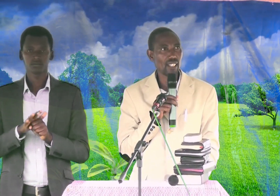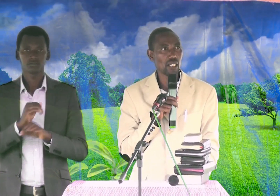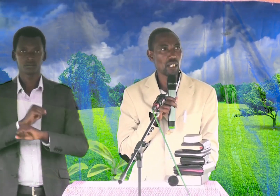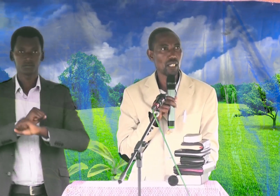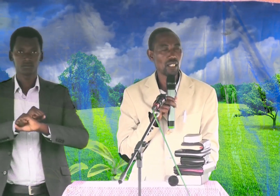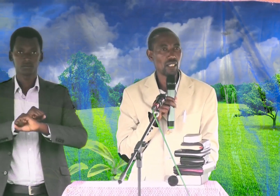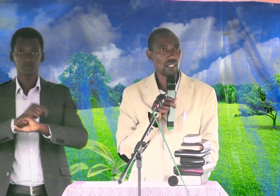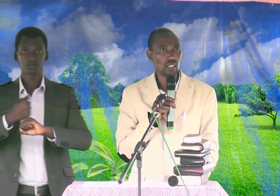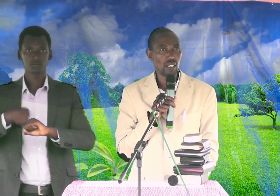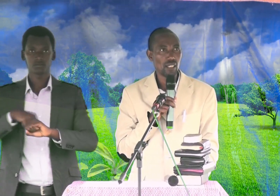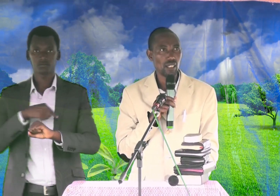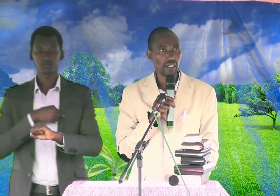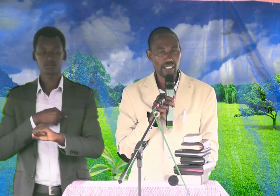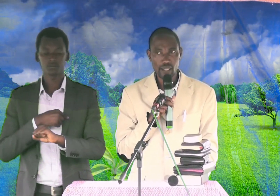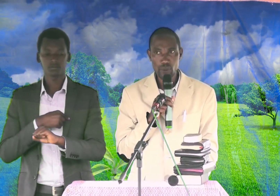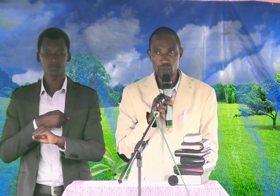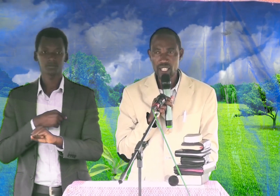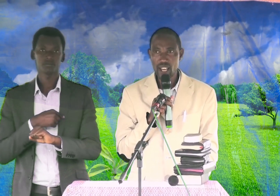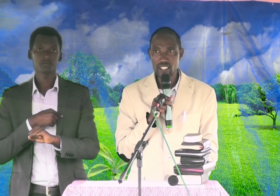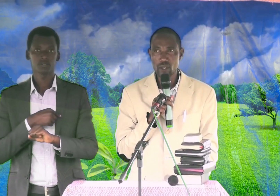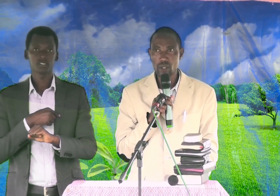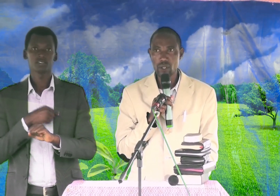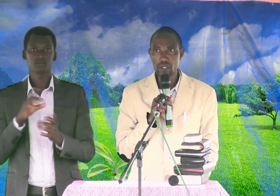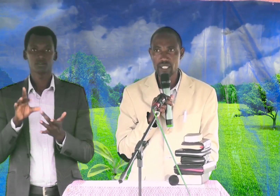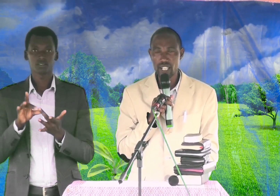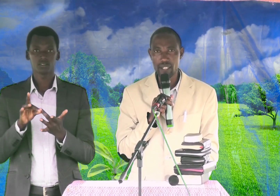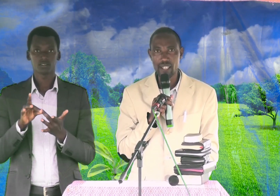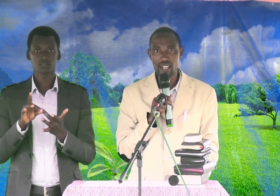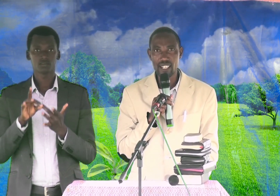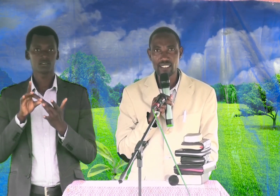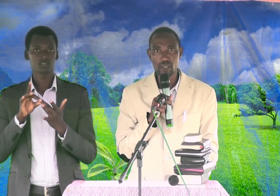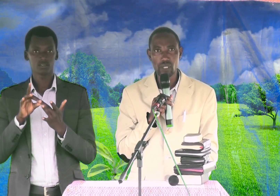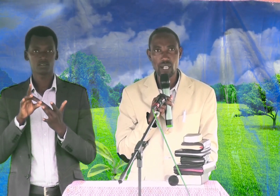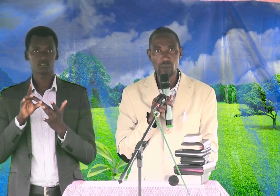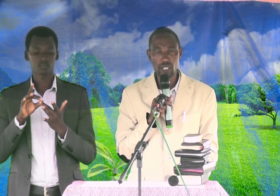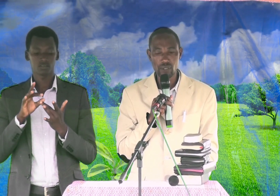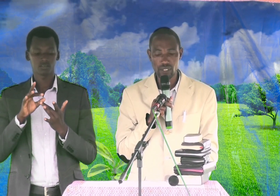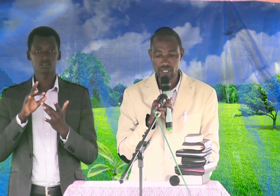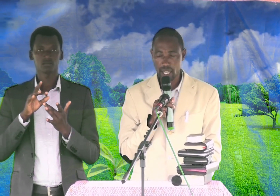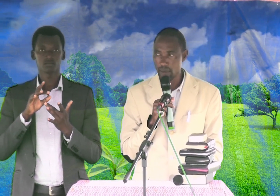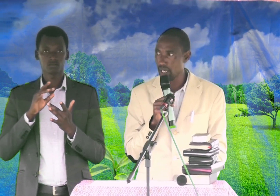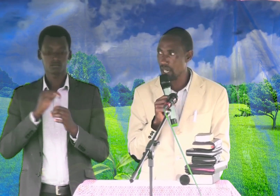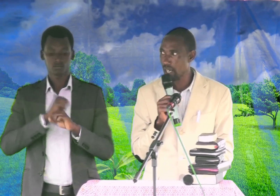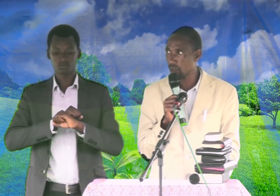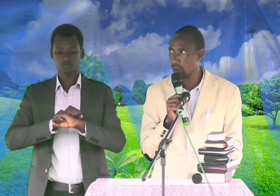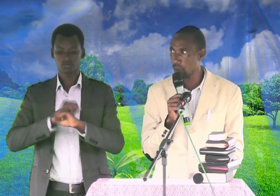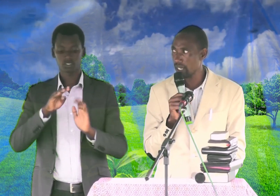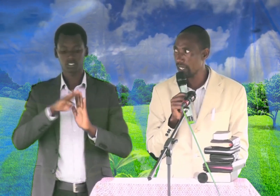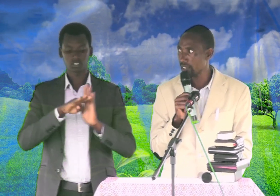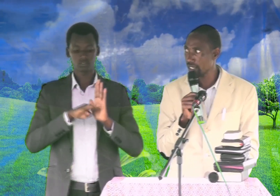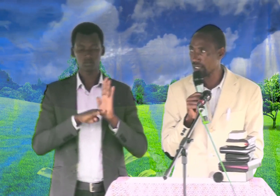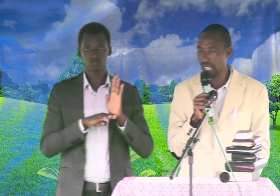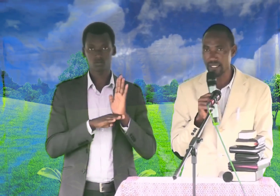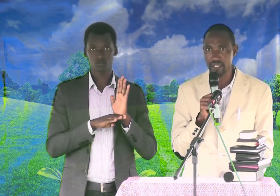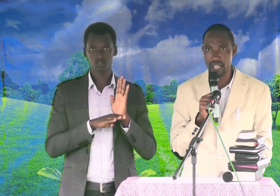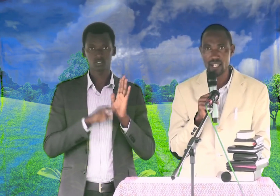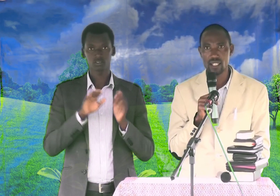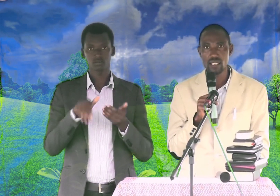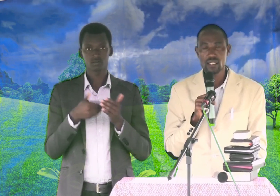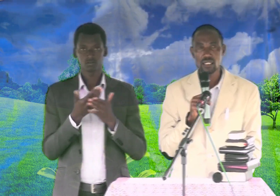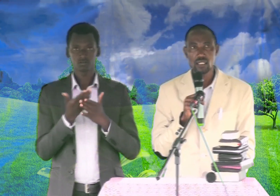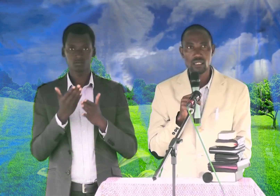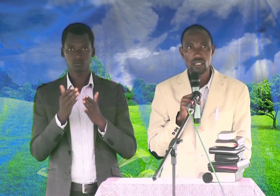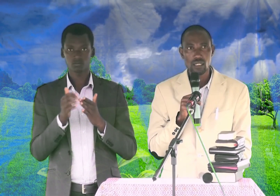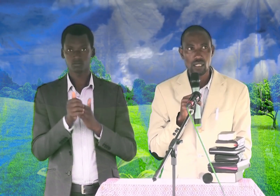yaturinze ndetse by'umwihariko ikaba yarahagaze kuri gahunda zose zabereye hano uhereye zigitangira